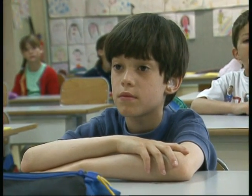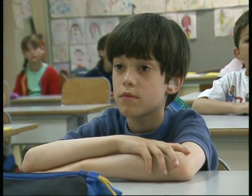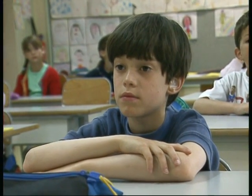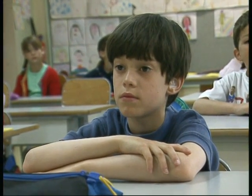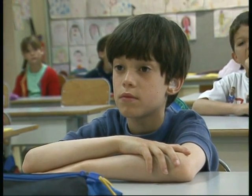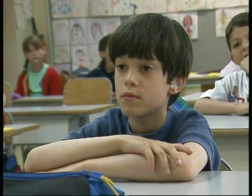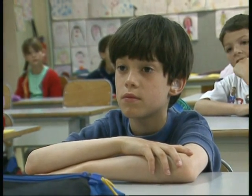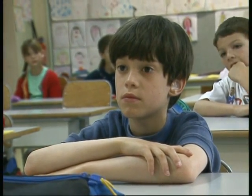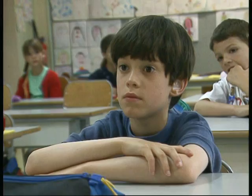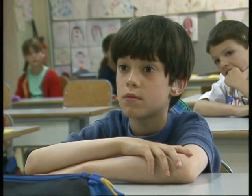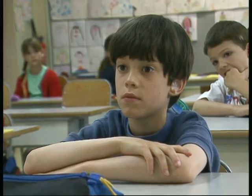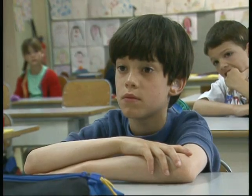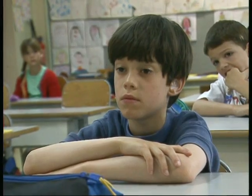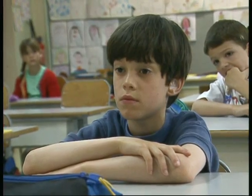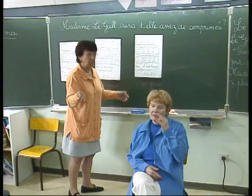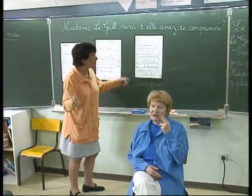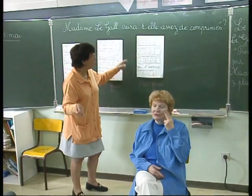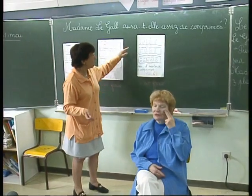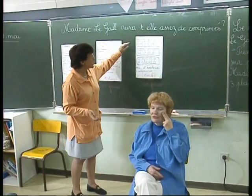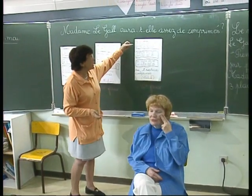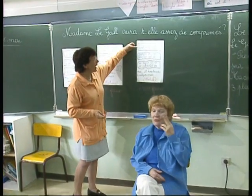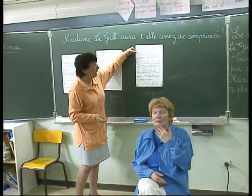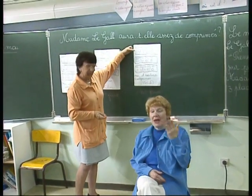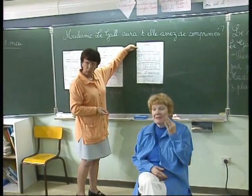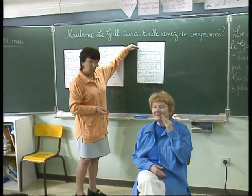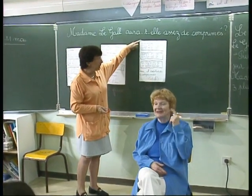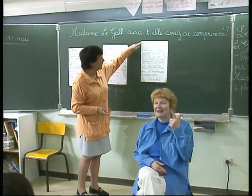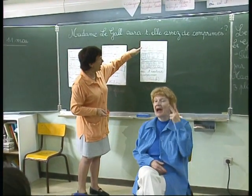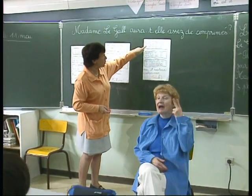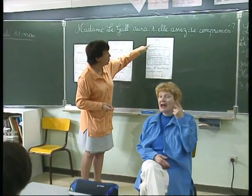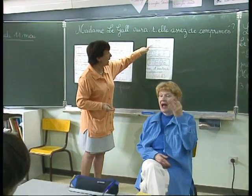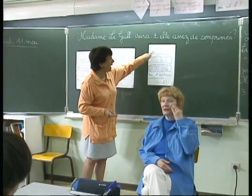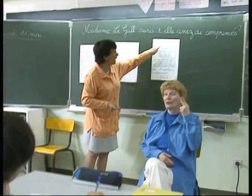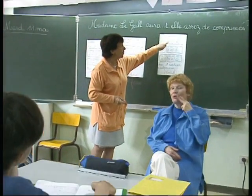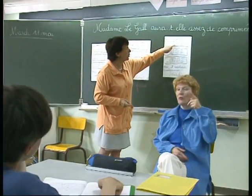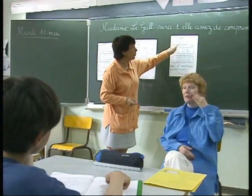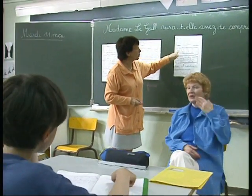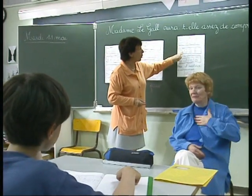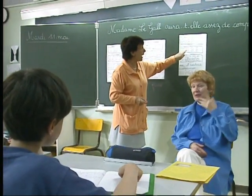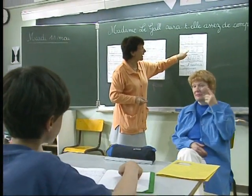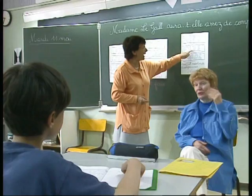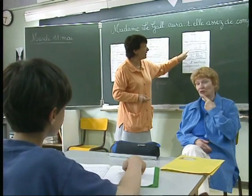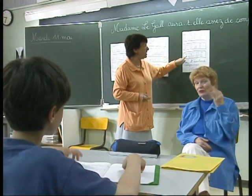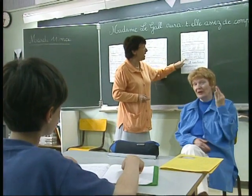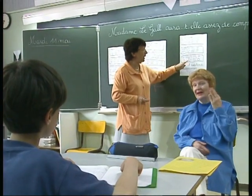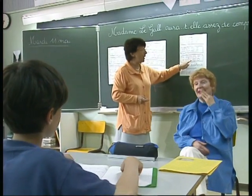Une dizaine d'heures par semaine, une codeuse LPC vient en classe pour aider Colas à mieux comprendre les paroles de